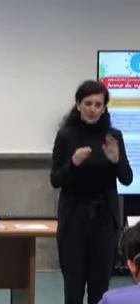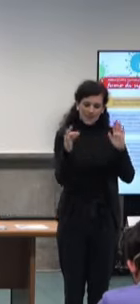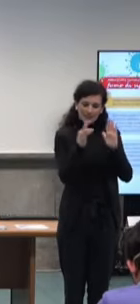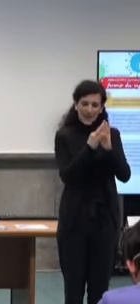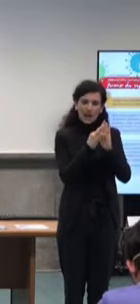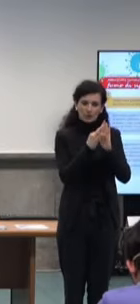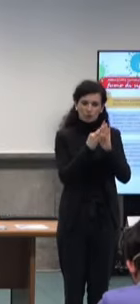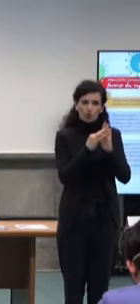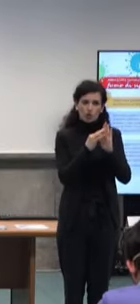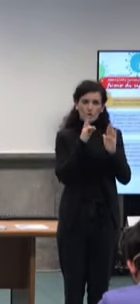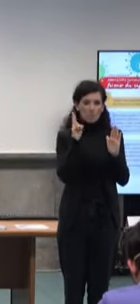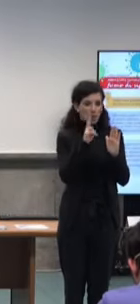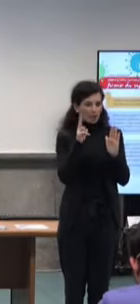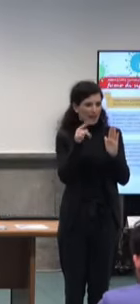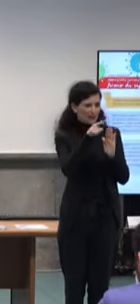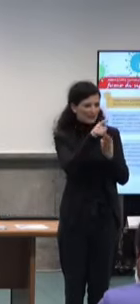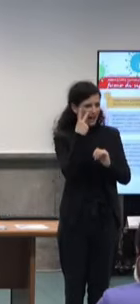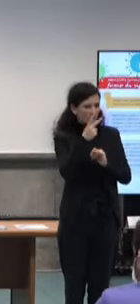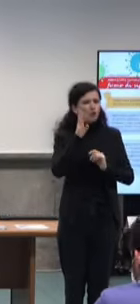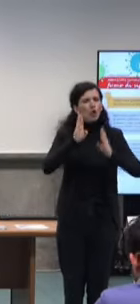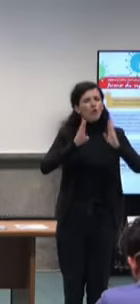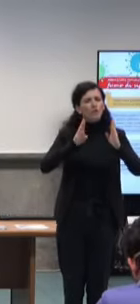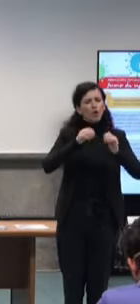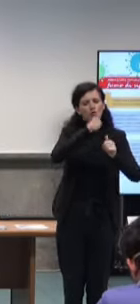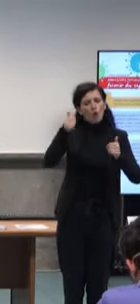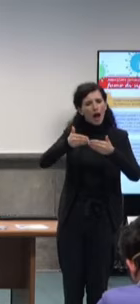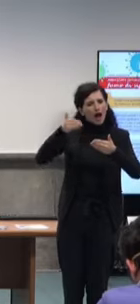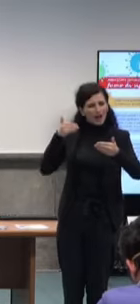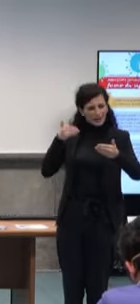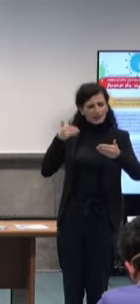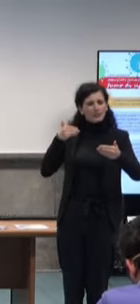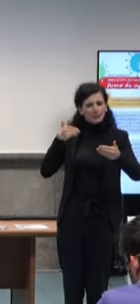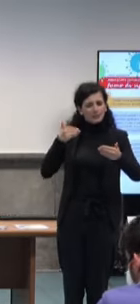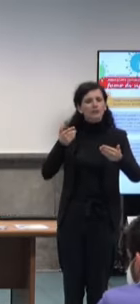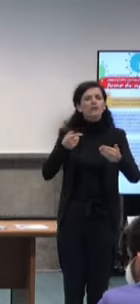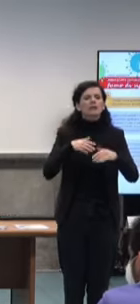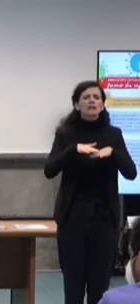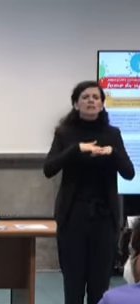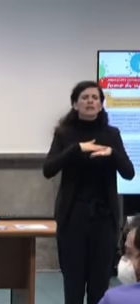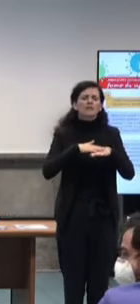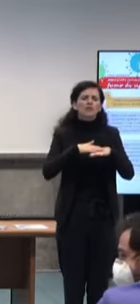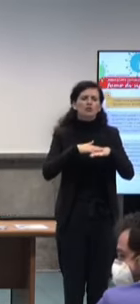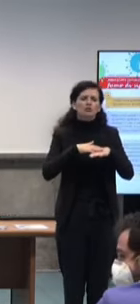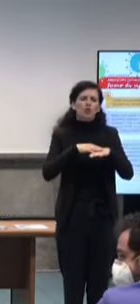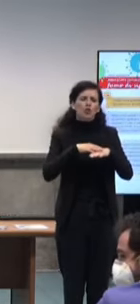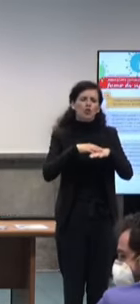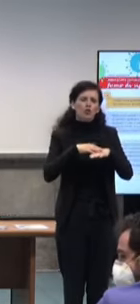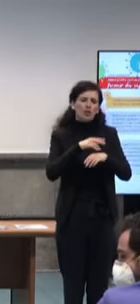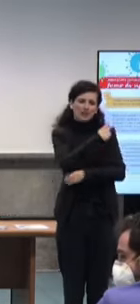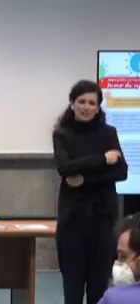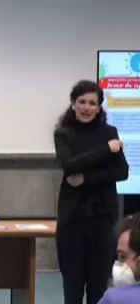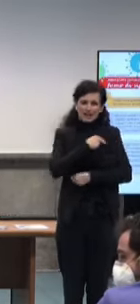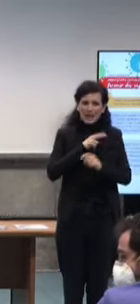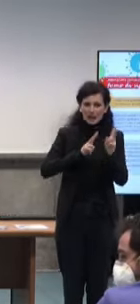il dato che riportato è un dato di analisi che fa parte di un progetto del servizio sanità nazionale e